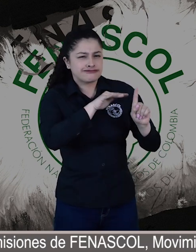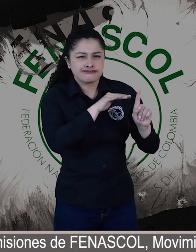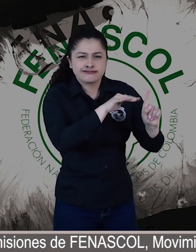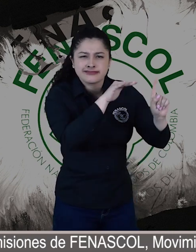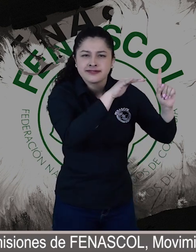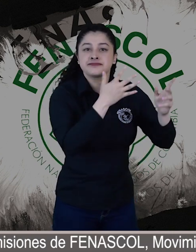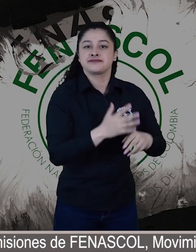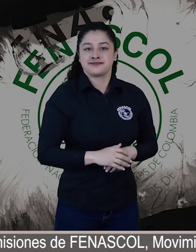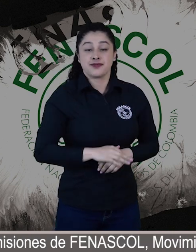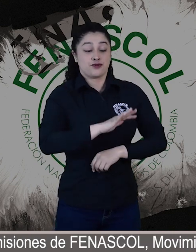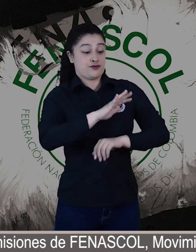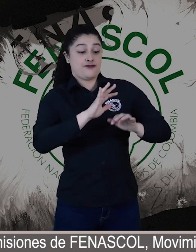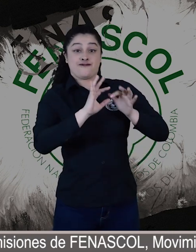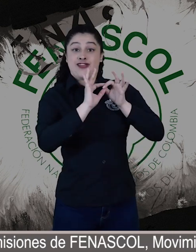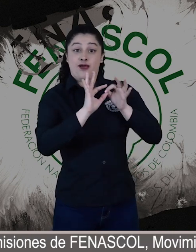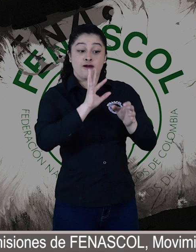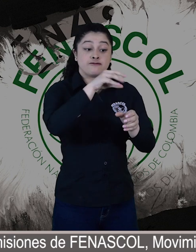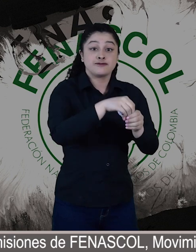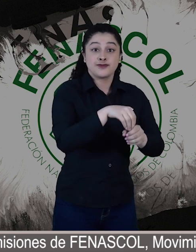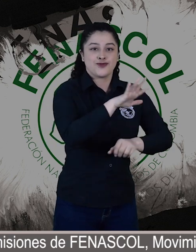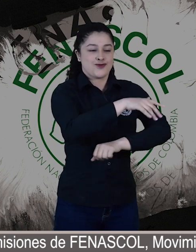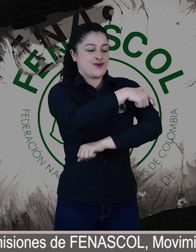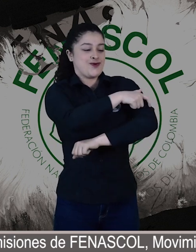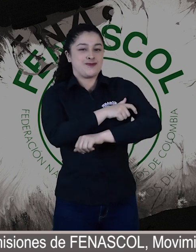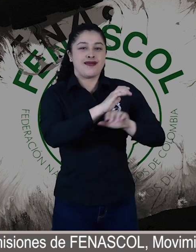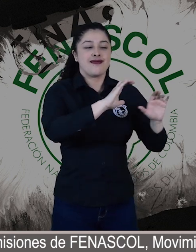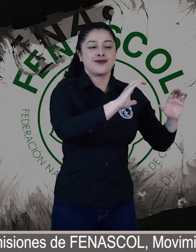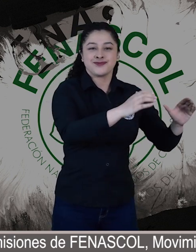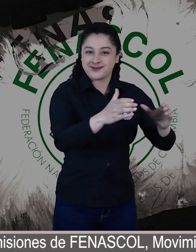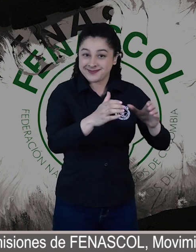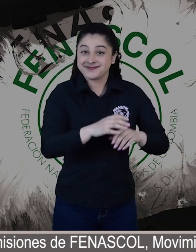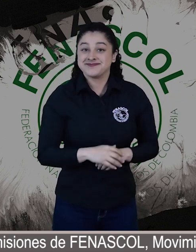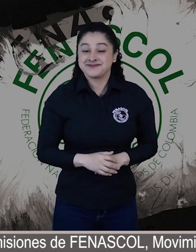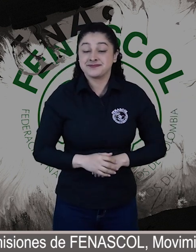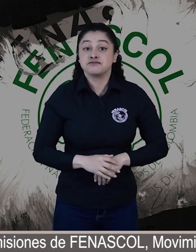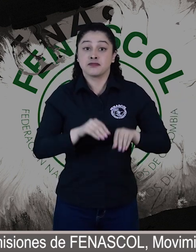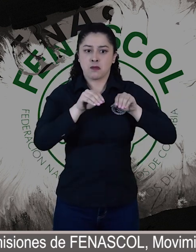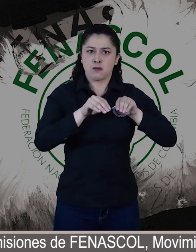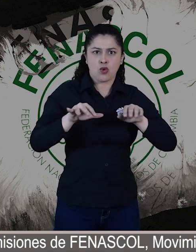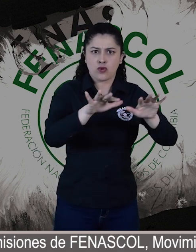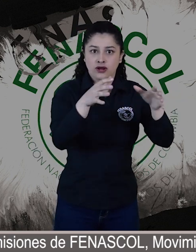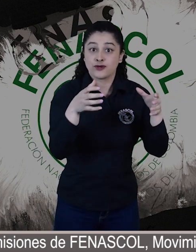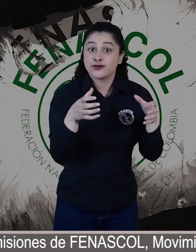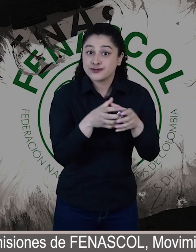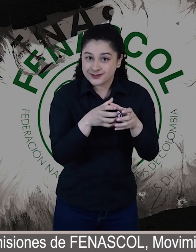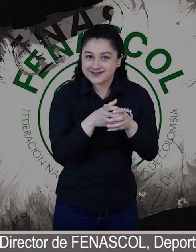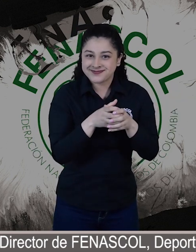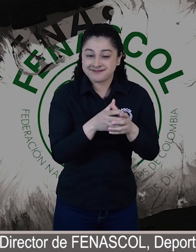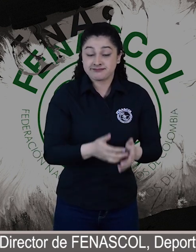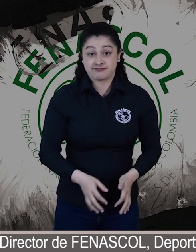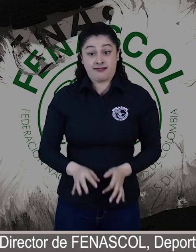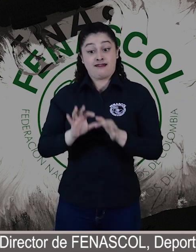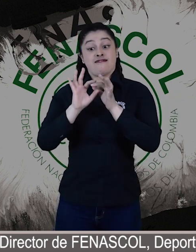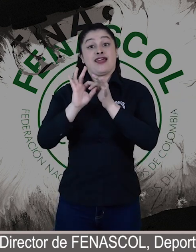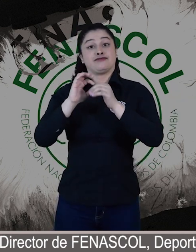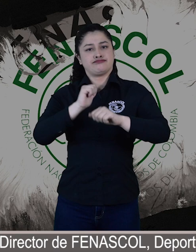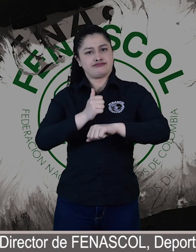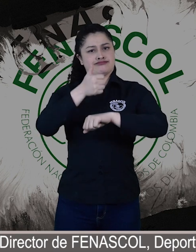Incidencia Comisiones de Fenascol Movimiento Asociativo Entrevistas